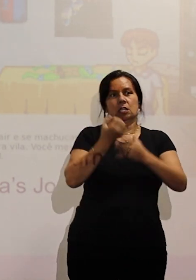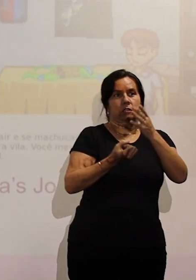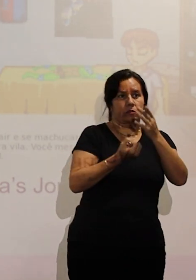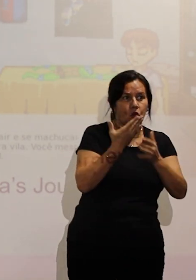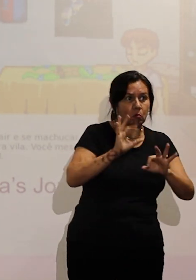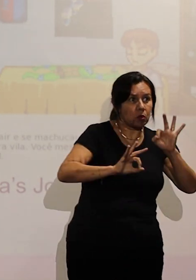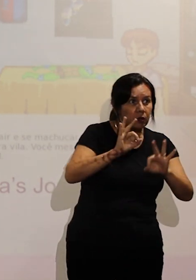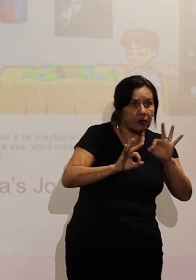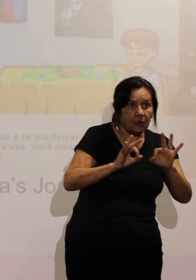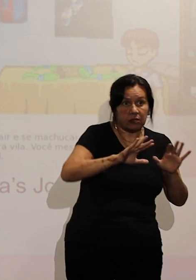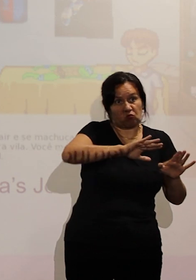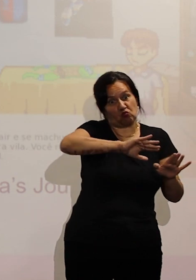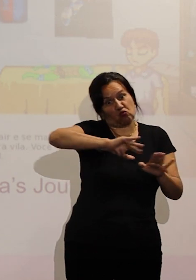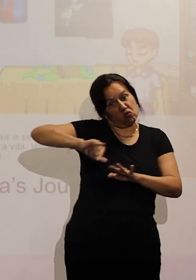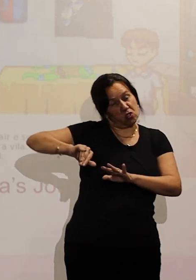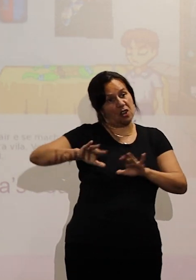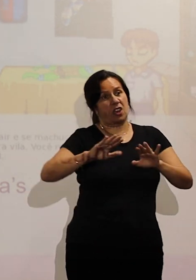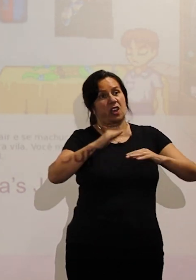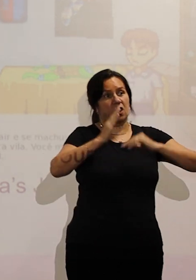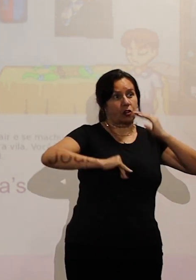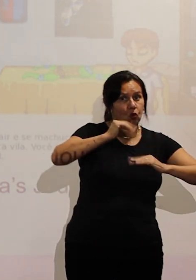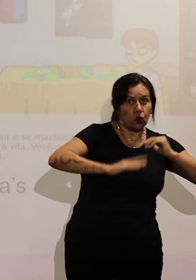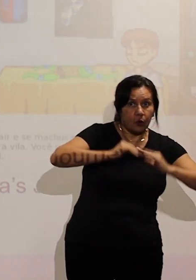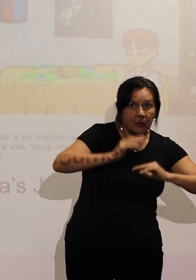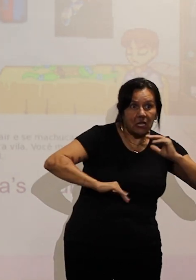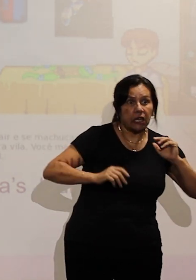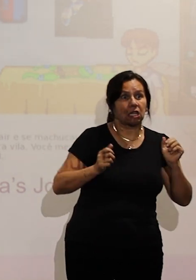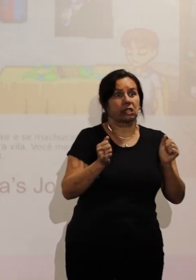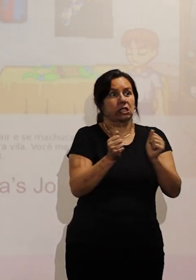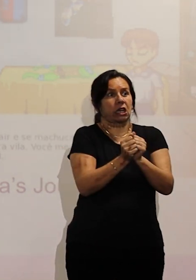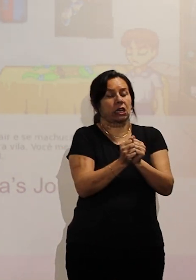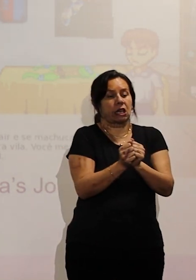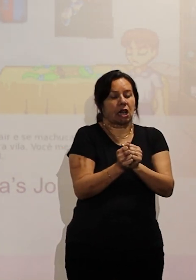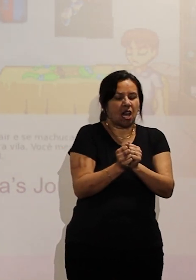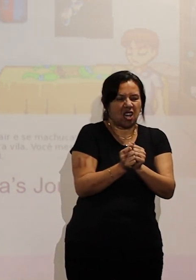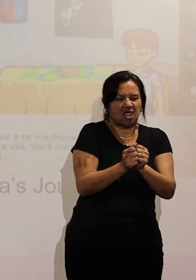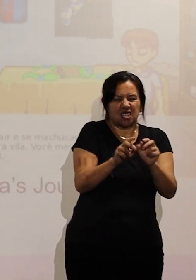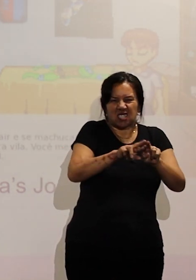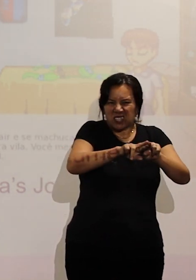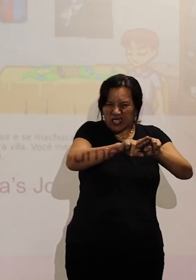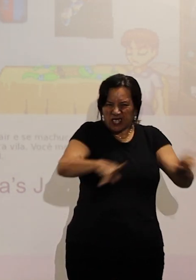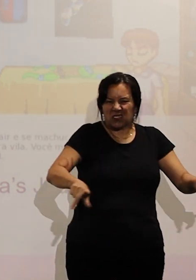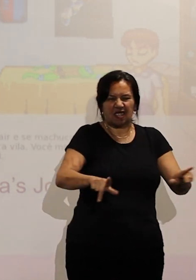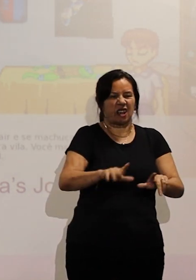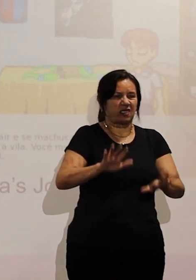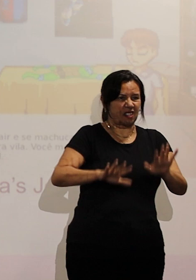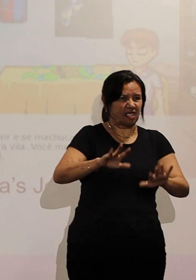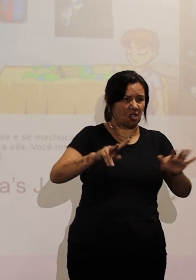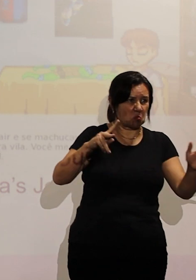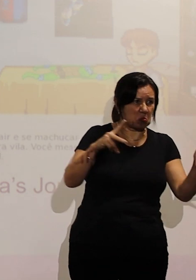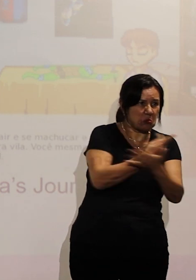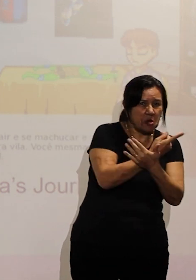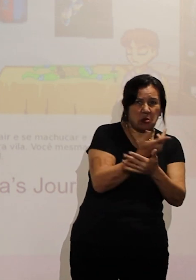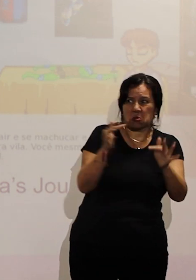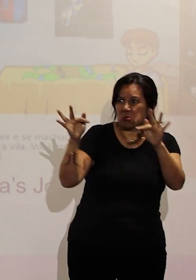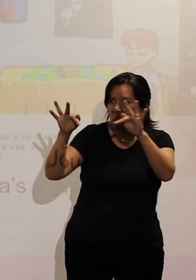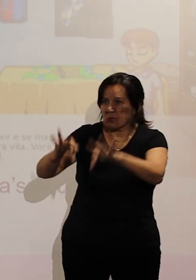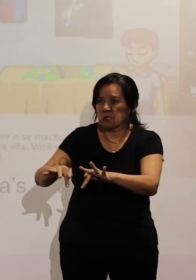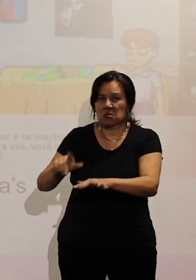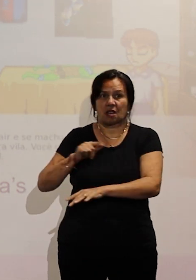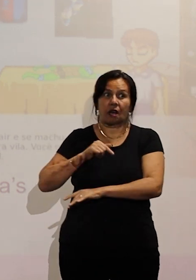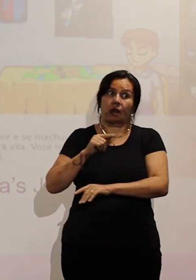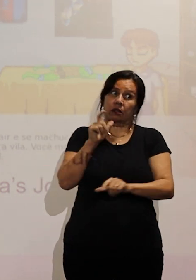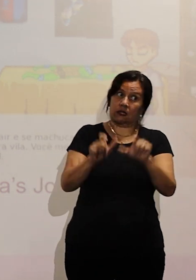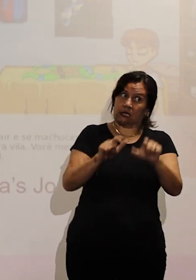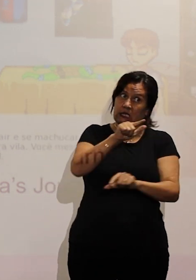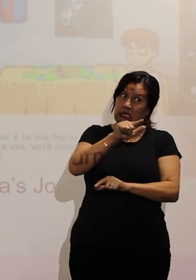é a minha área, porque realmente, sim, você tem tolerância zero, se deu bug, deu ruim, vão atrás de